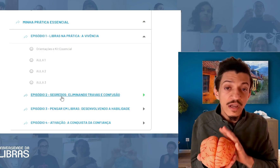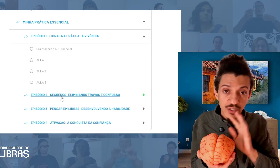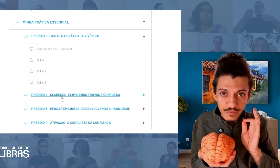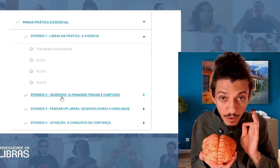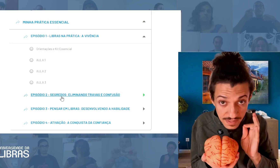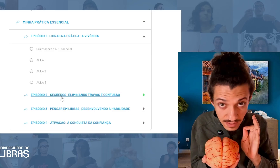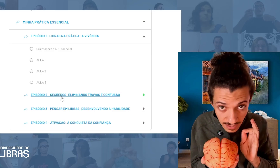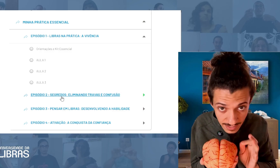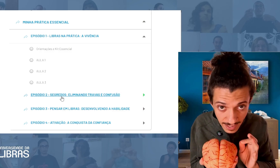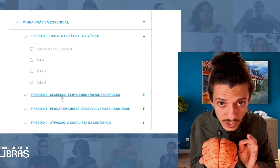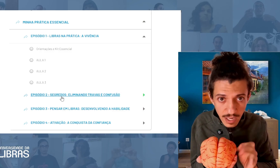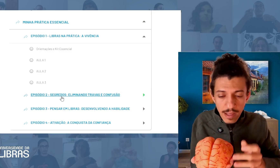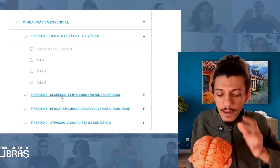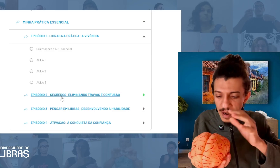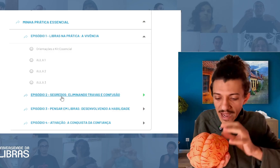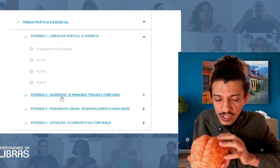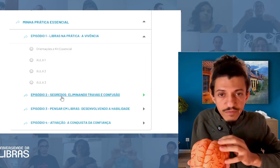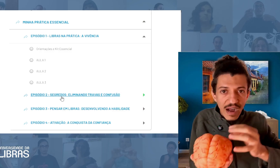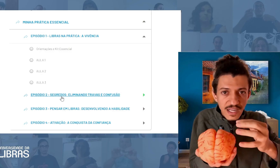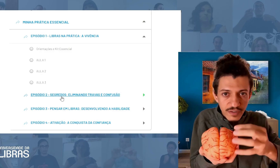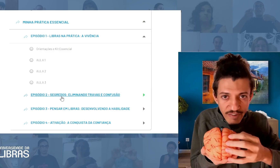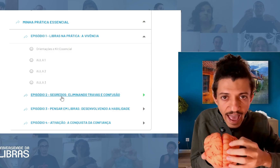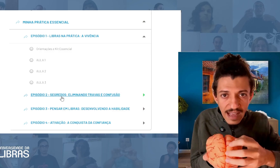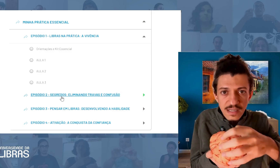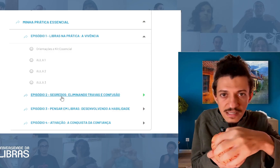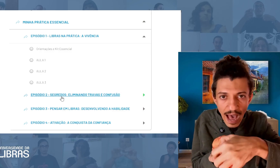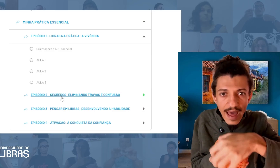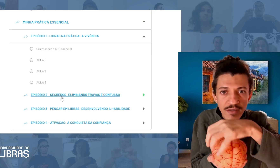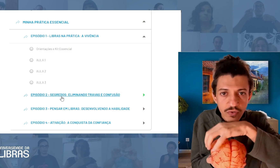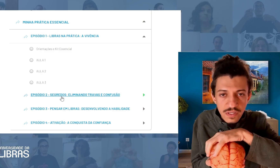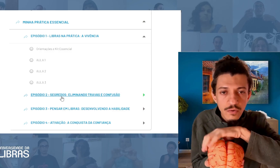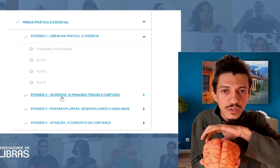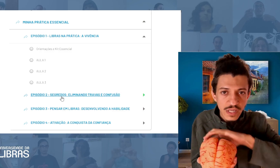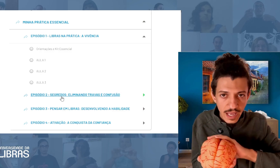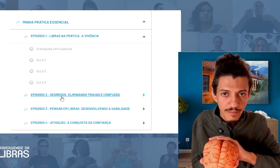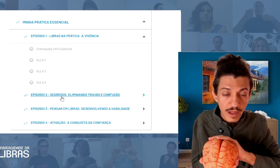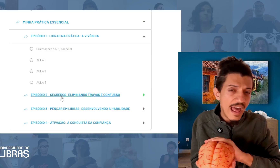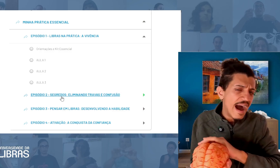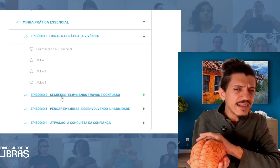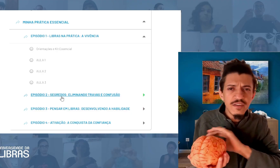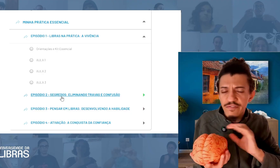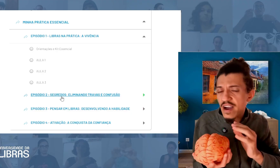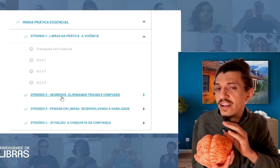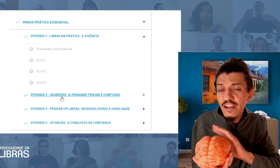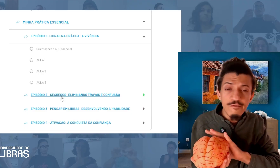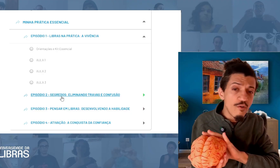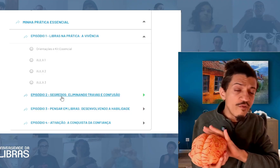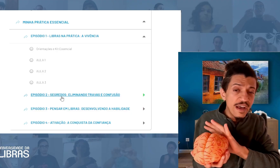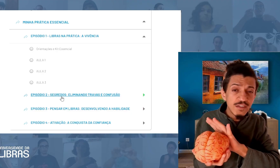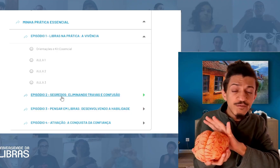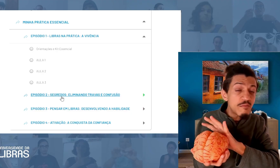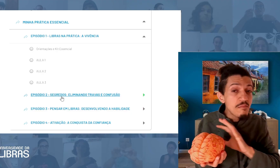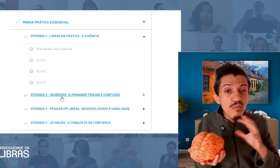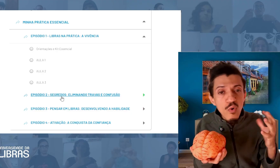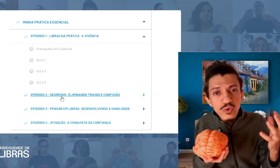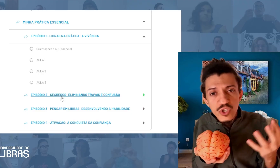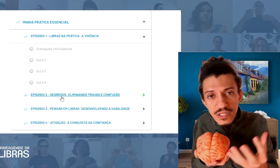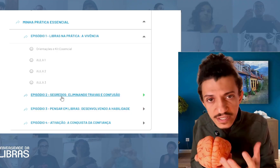preparado de forma estratégica para ativar diversas áreas do seu cérebro, ativar e envolver de